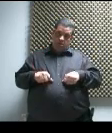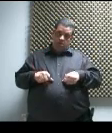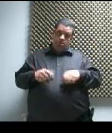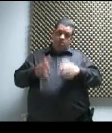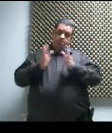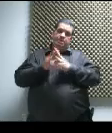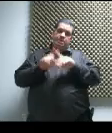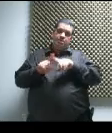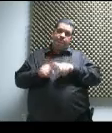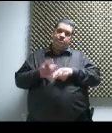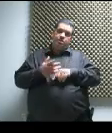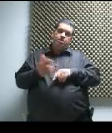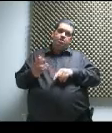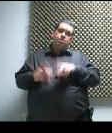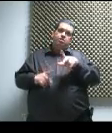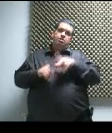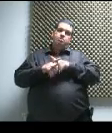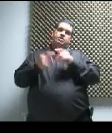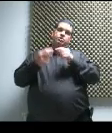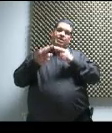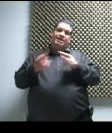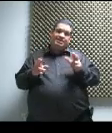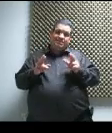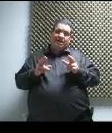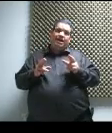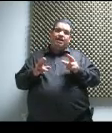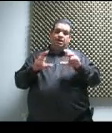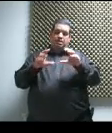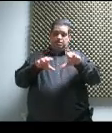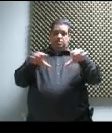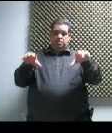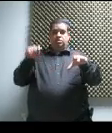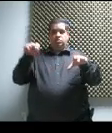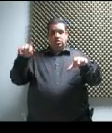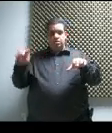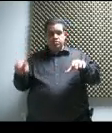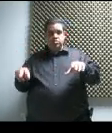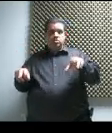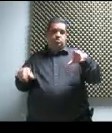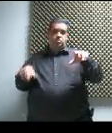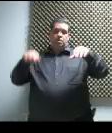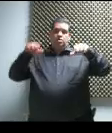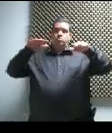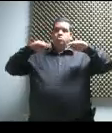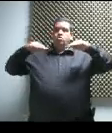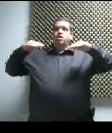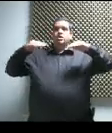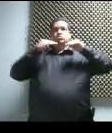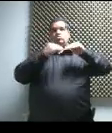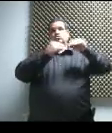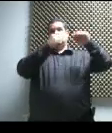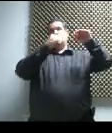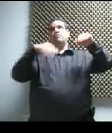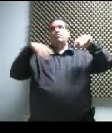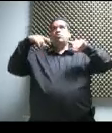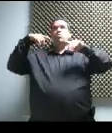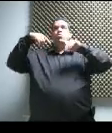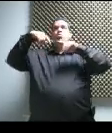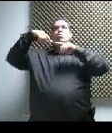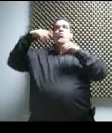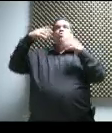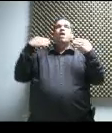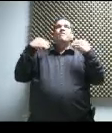diferentes cosas. Por ejemplo, te aparece una sala y esa sala tiene un televisor, unos estantes, un abanico,